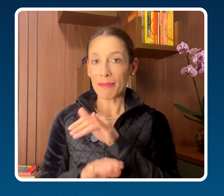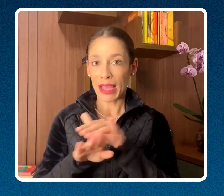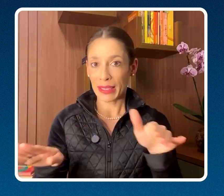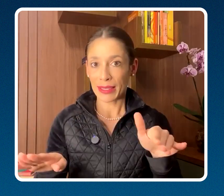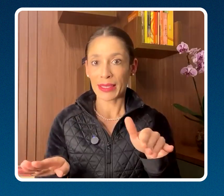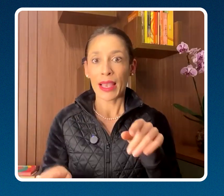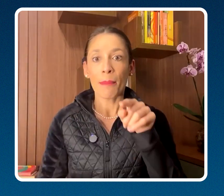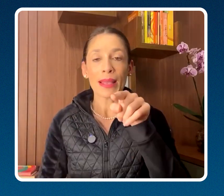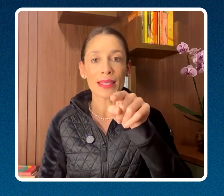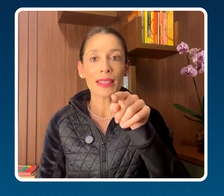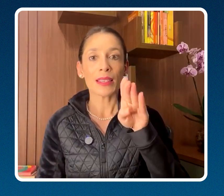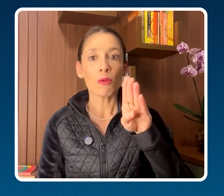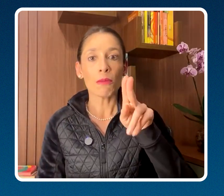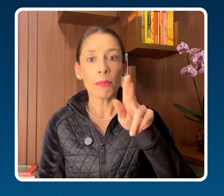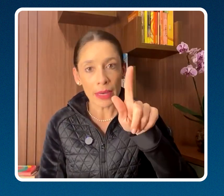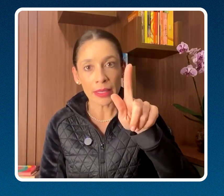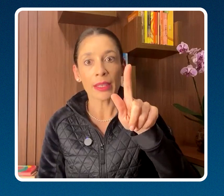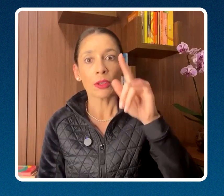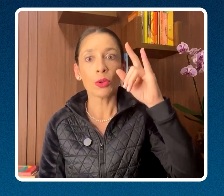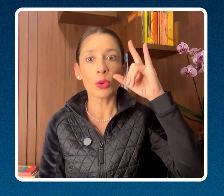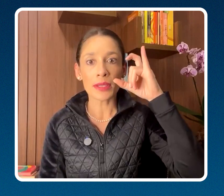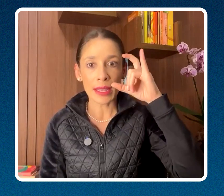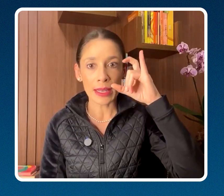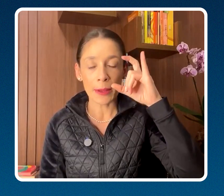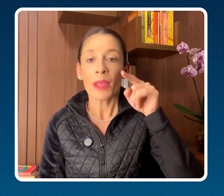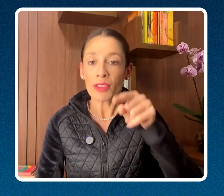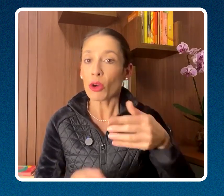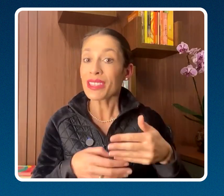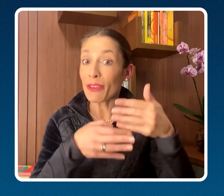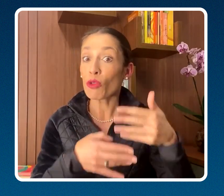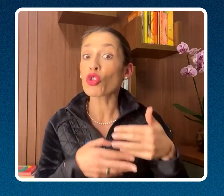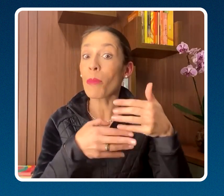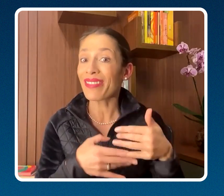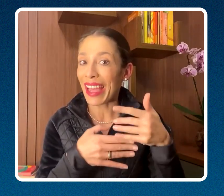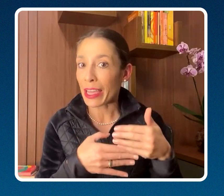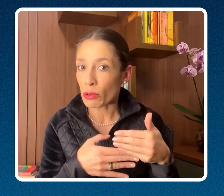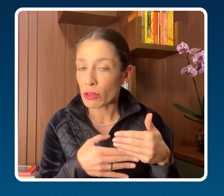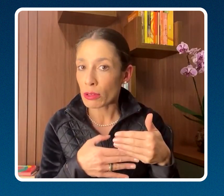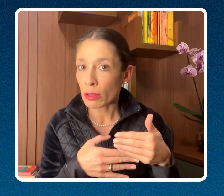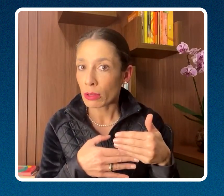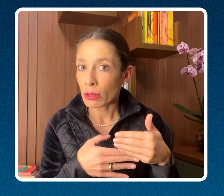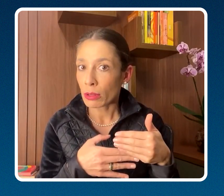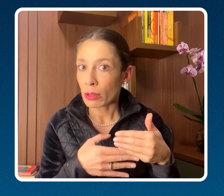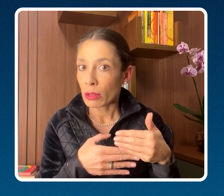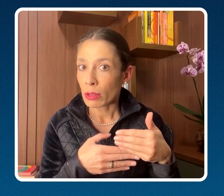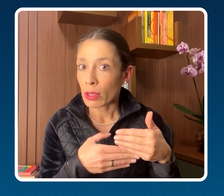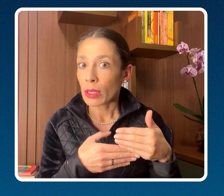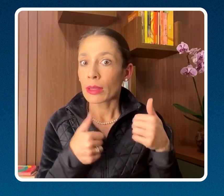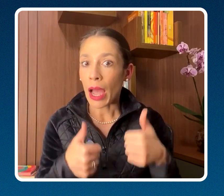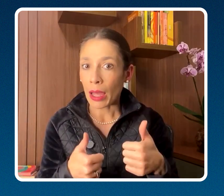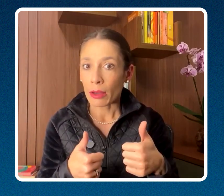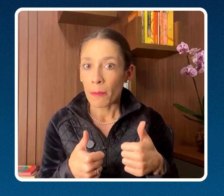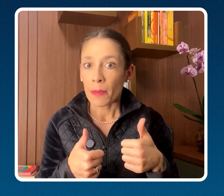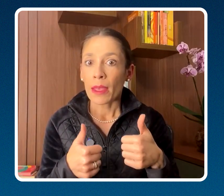avisei mais. Mas esse é um bug do Instagram. Você consegue ver os comentários? Sim,